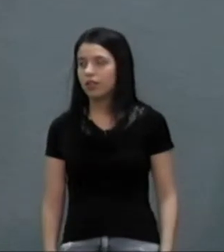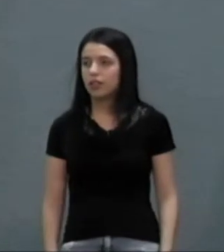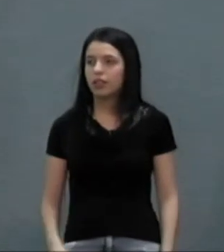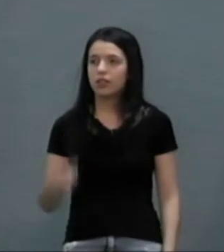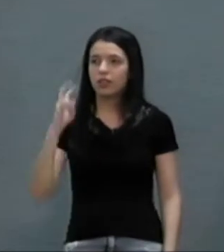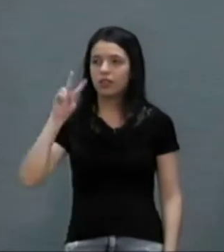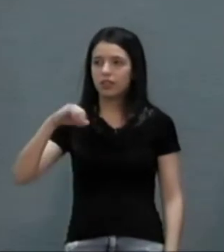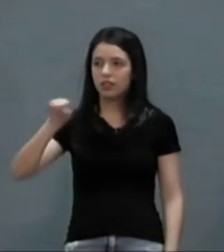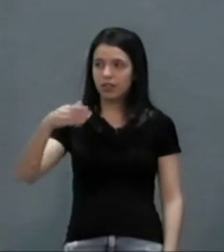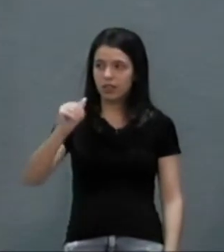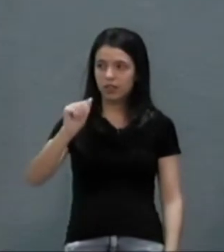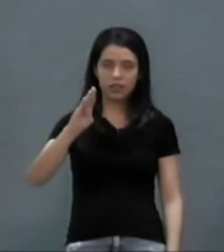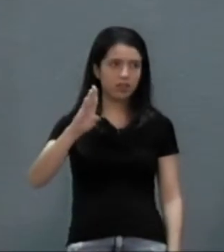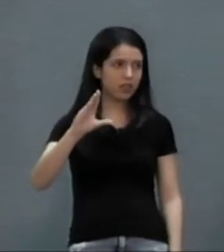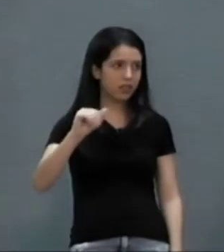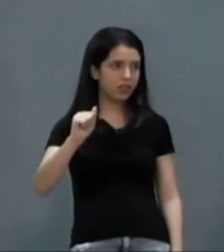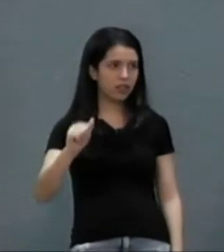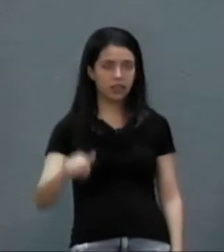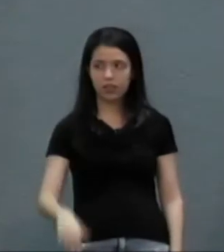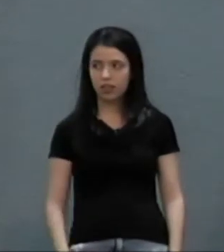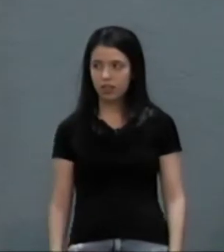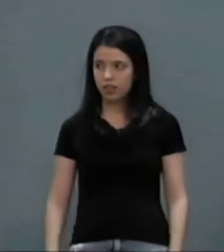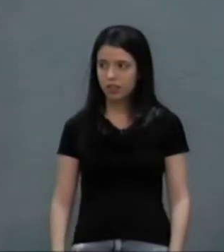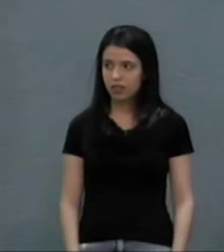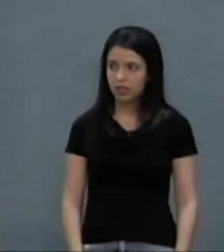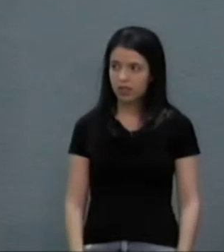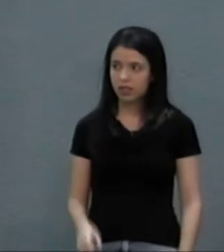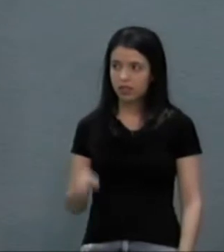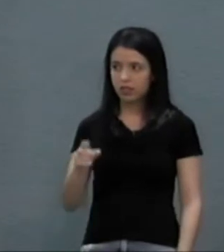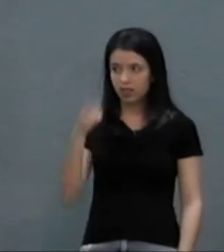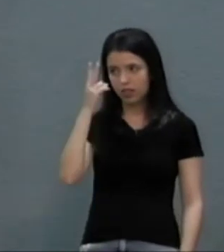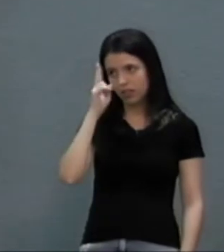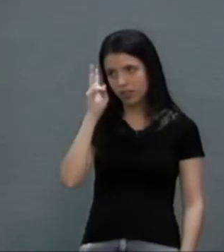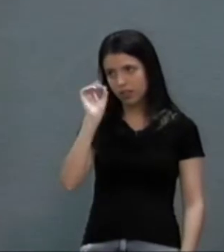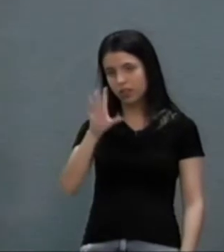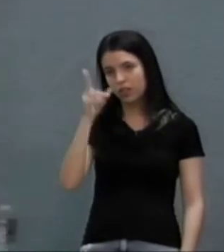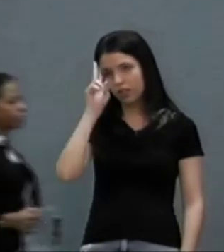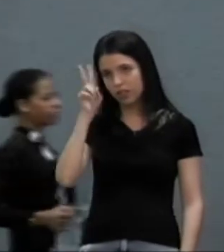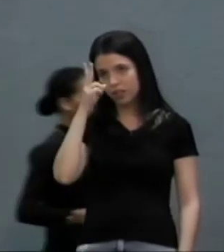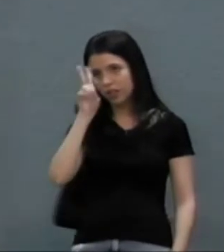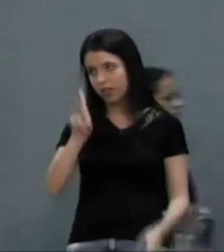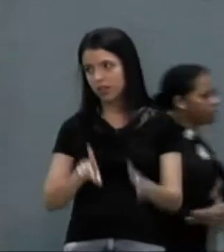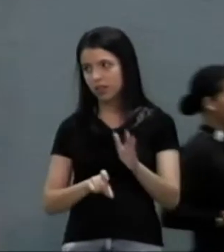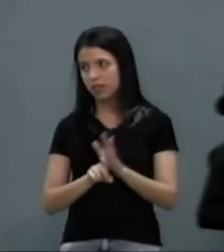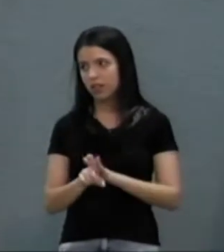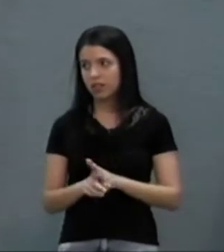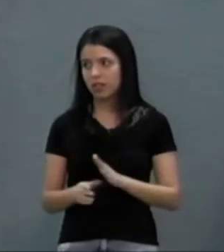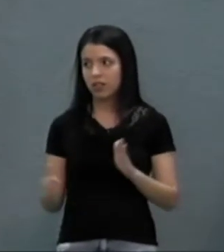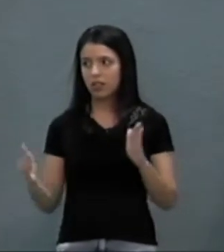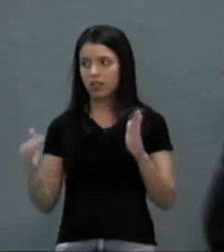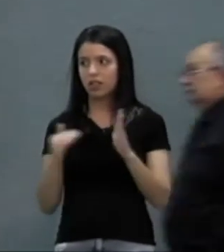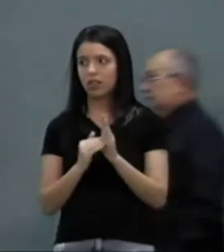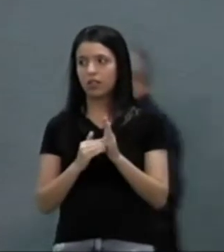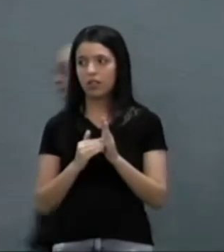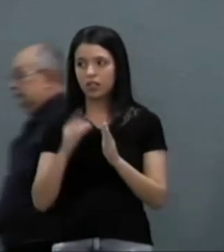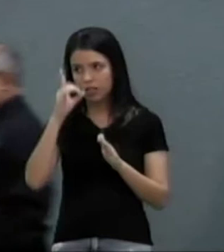Por favor. Só lembrando, vereador, Vossa Excelência, para acrescentar no seu discurso, que Cacoal, até a data que nós tivemos em Porto